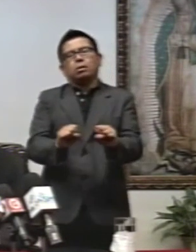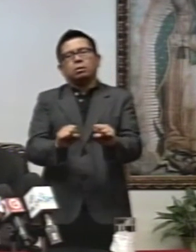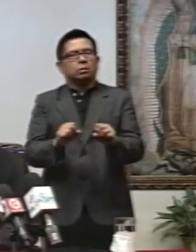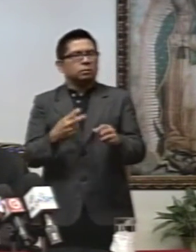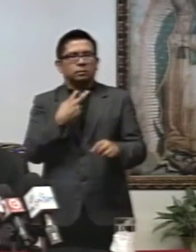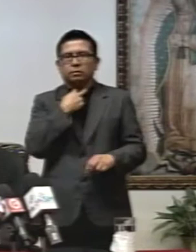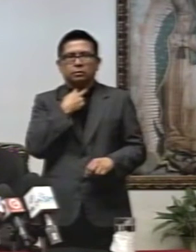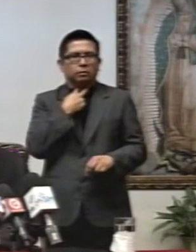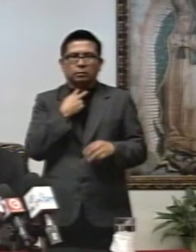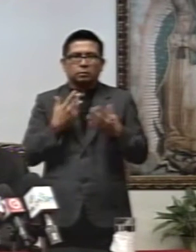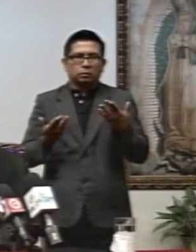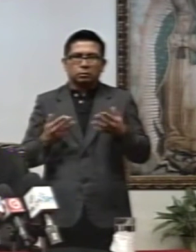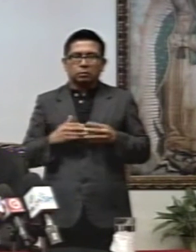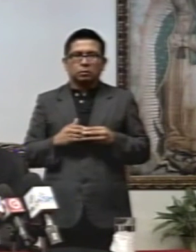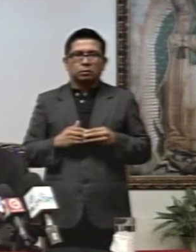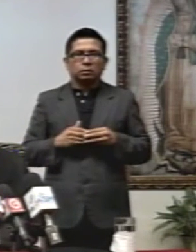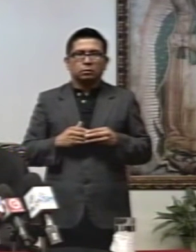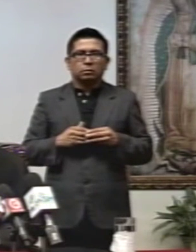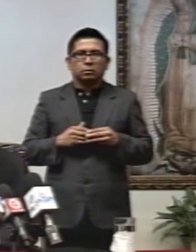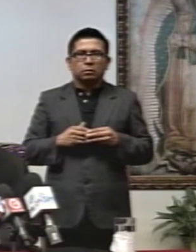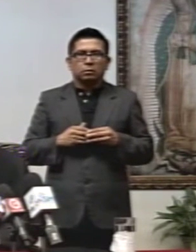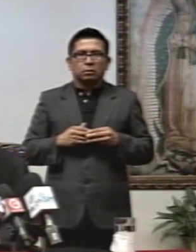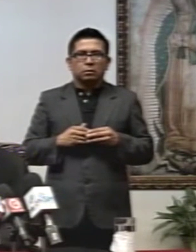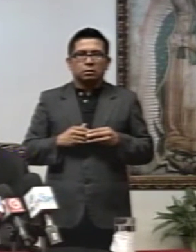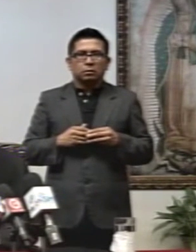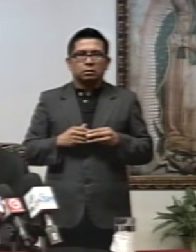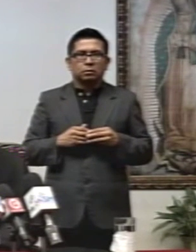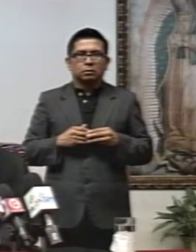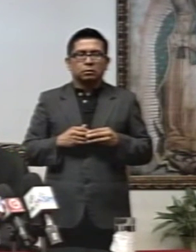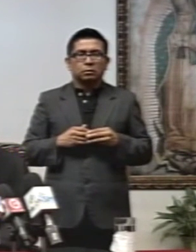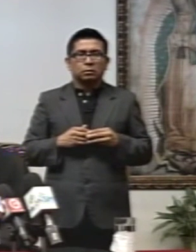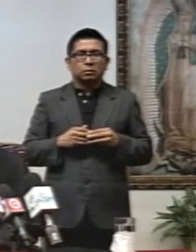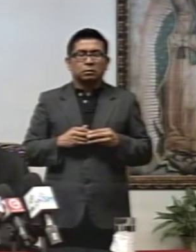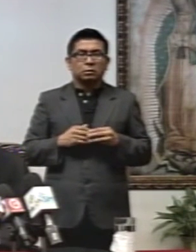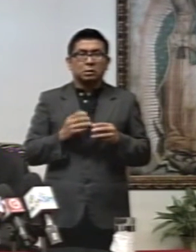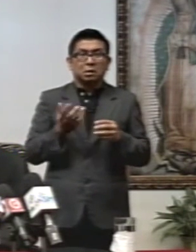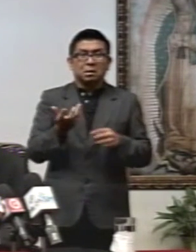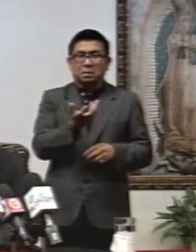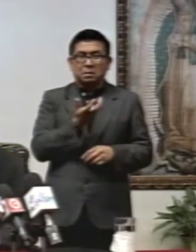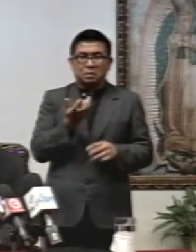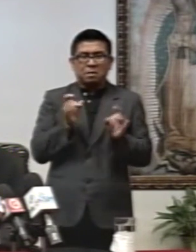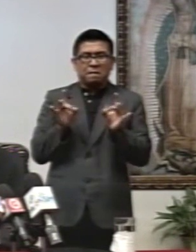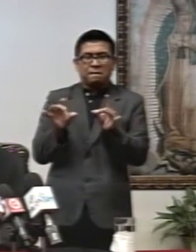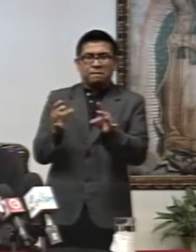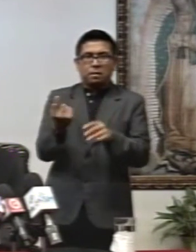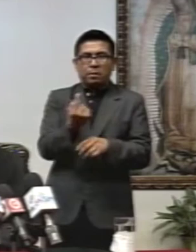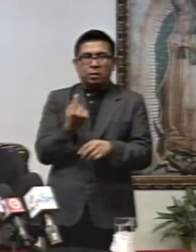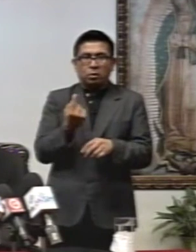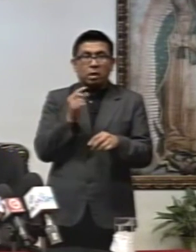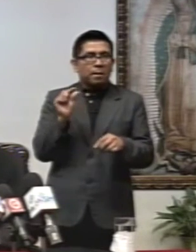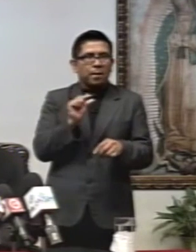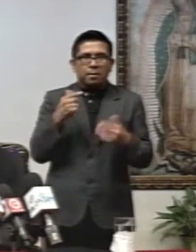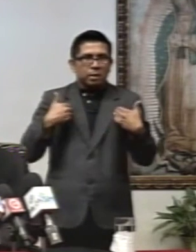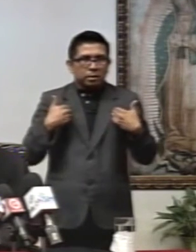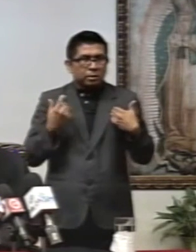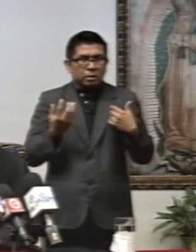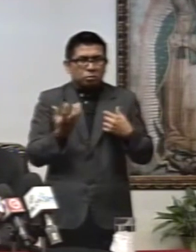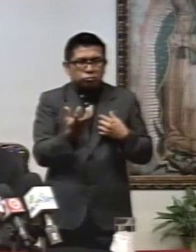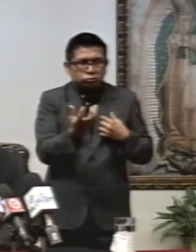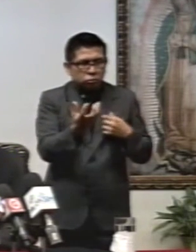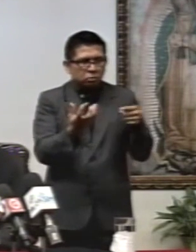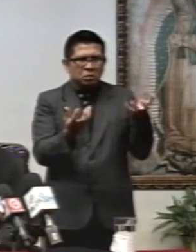tratándoles muchas veces con tanto desprecio, humillación, y lo que es peor, con